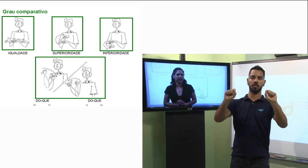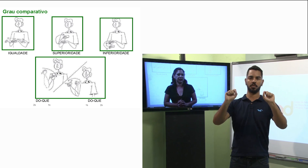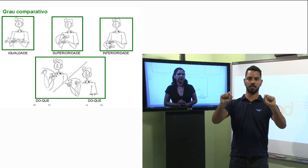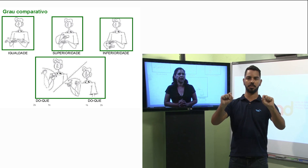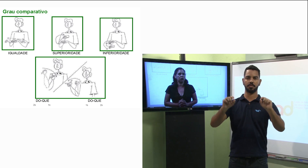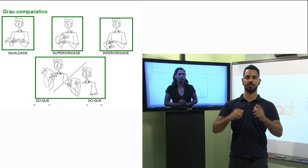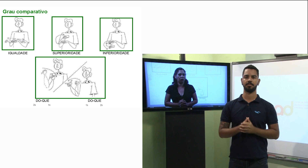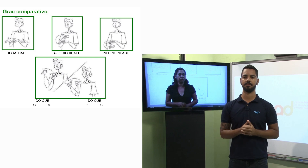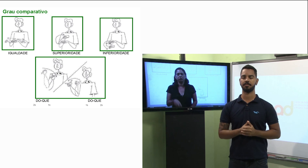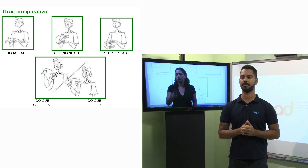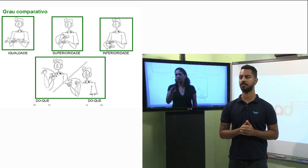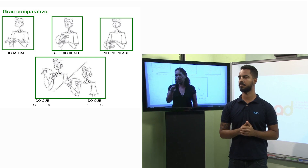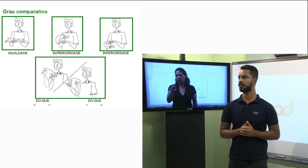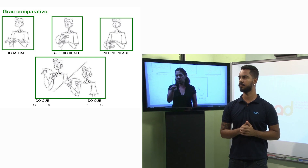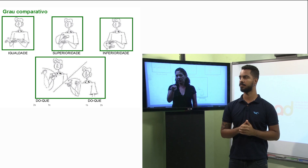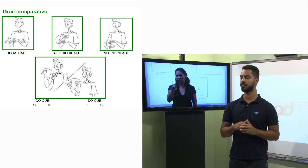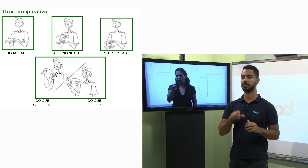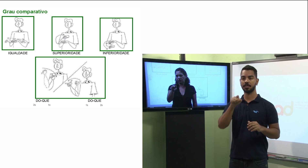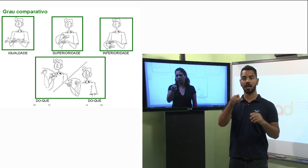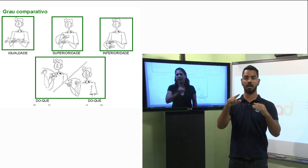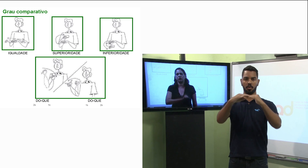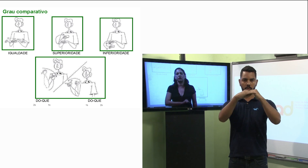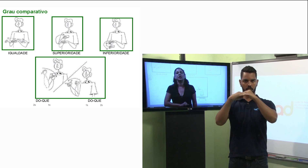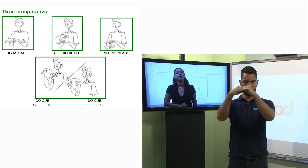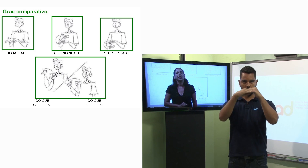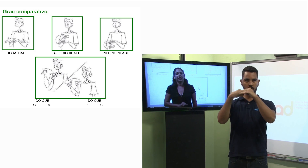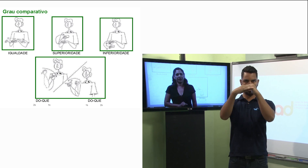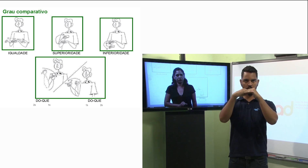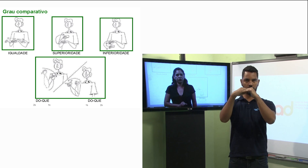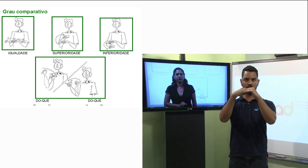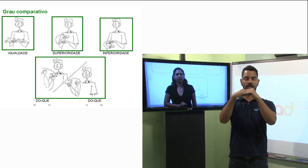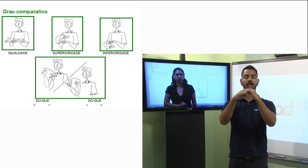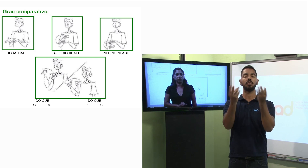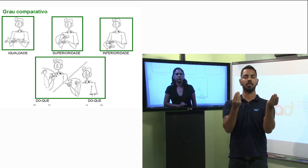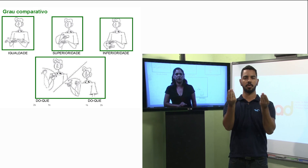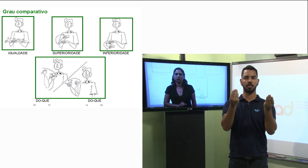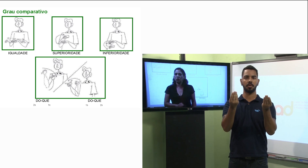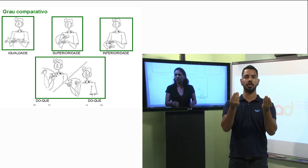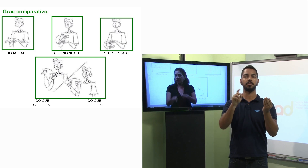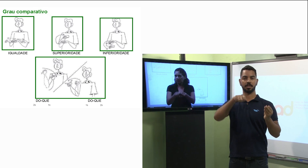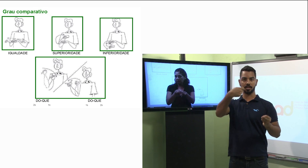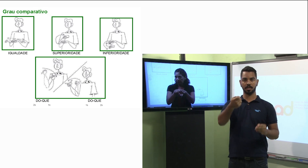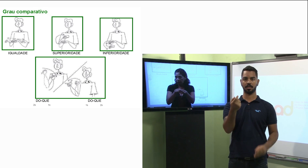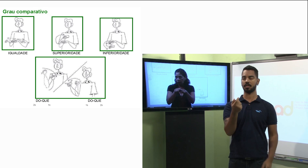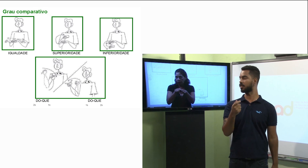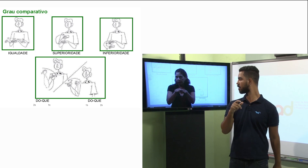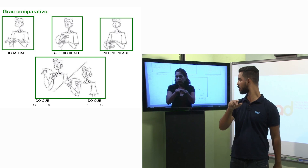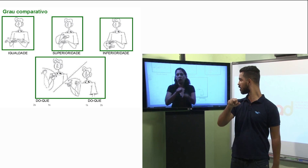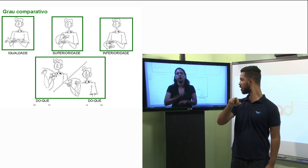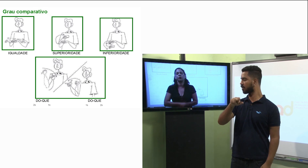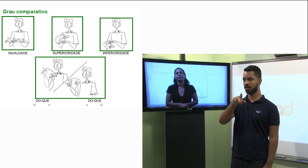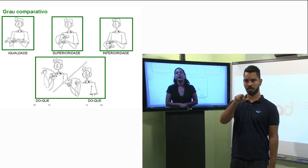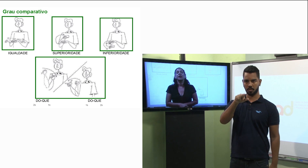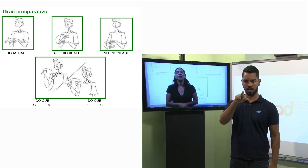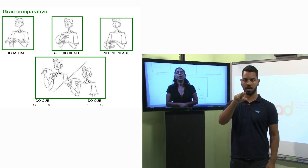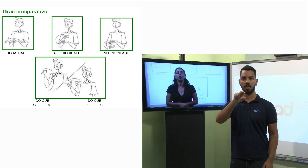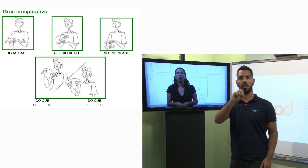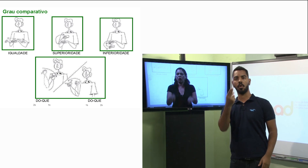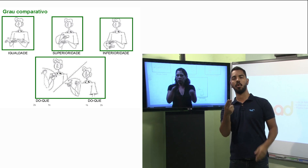dois sinais, igual, deles indicadores e médios das duas mãos, podendo roçar também um pelo